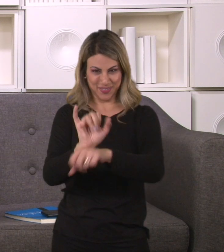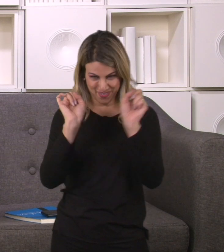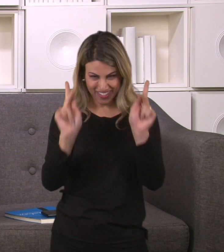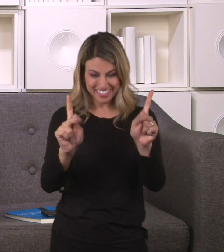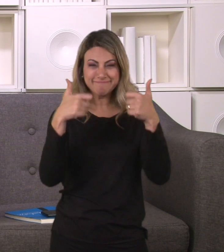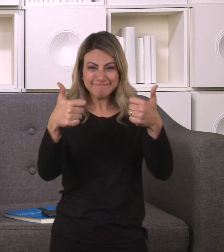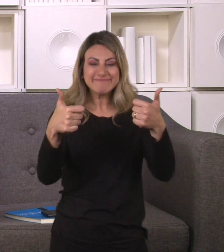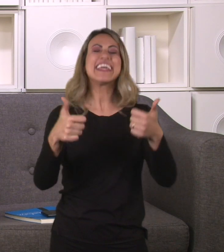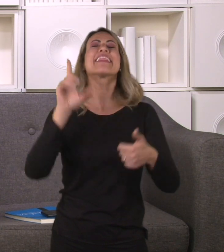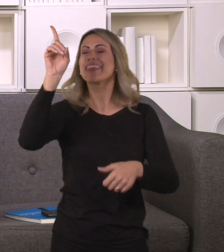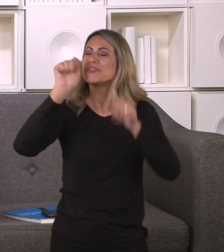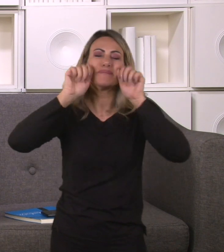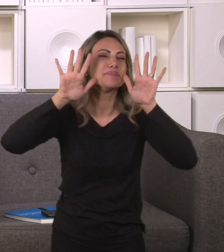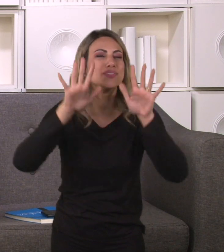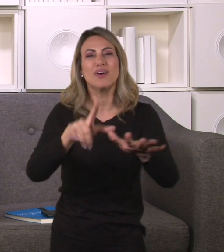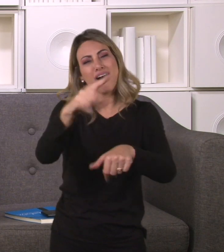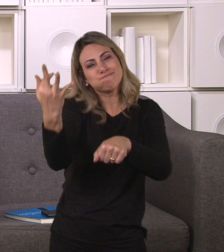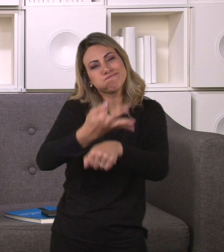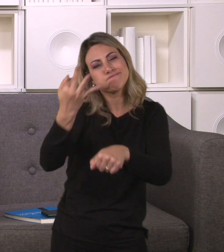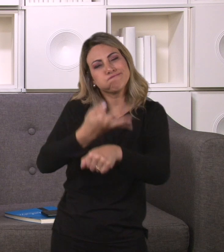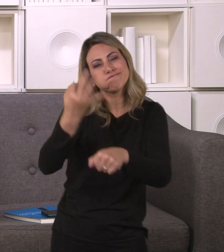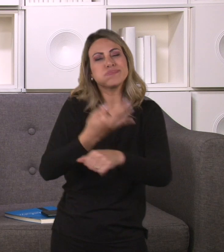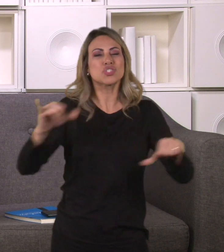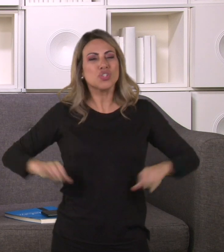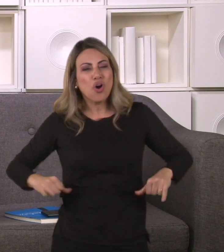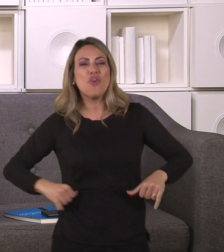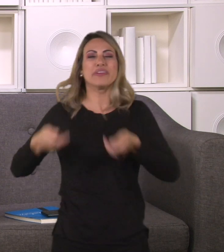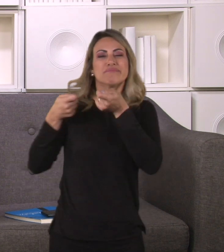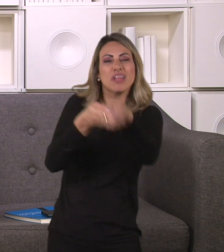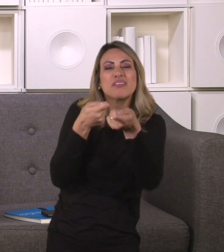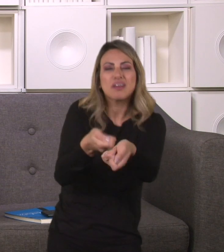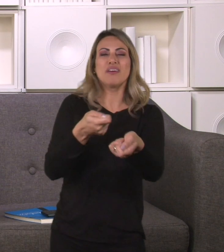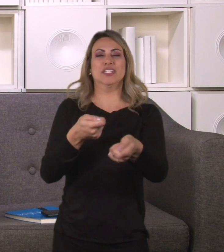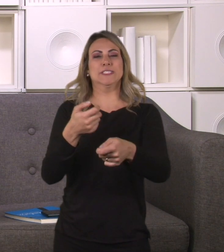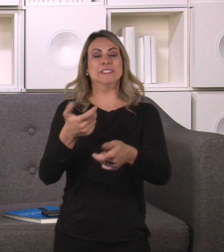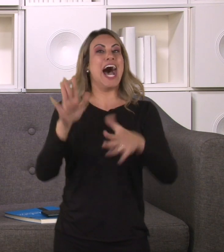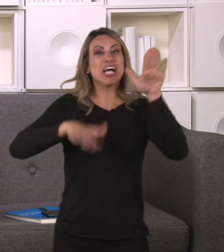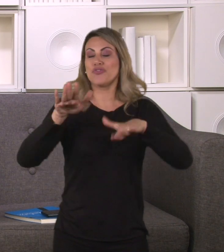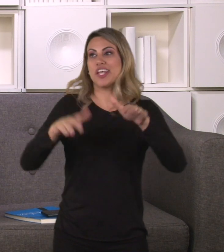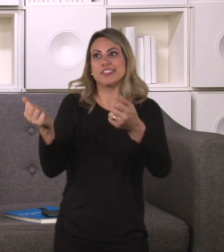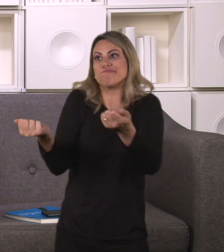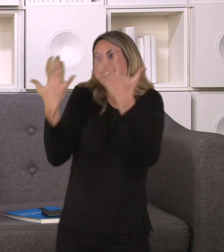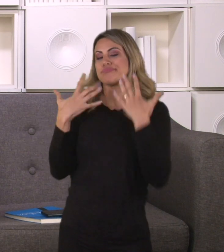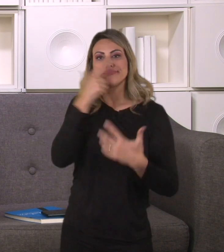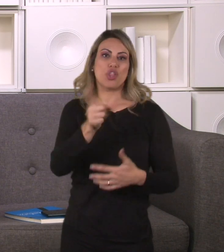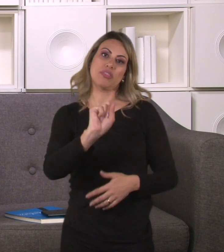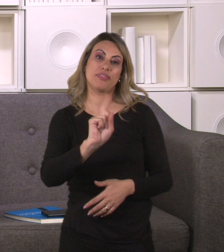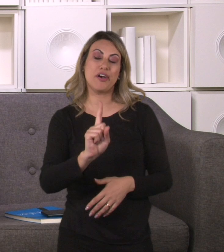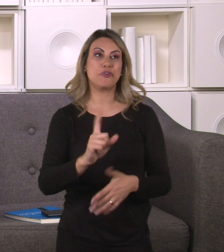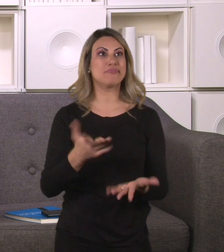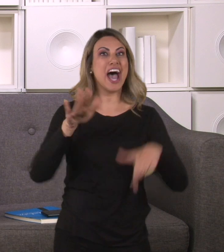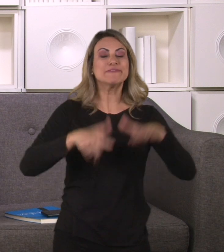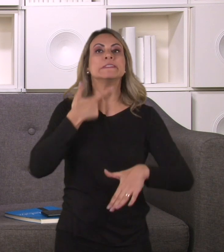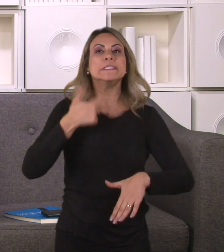gente enfrenta com as nossas necessidades não supridas, com os nossos desejos não satisfeitos e com as